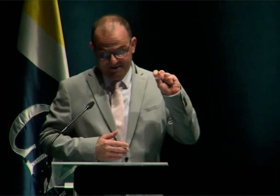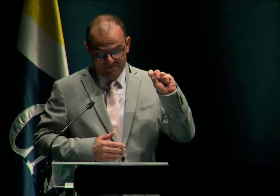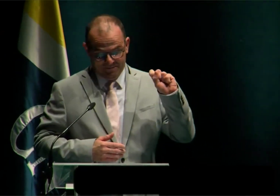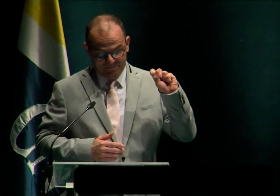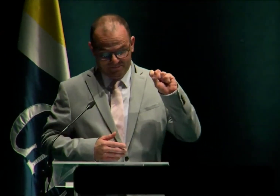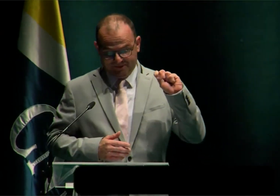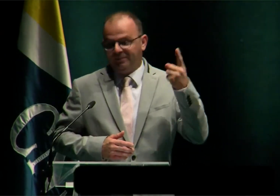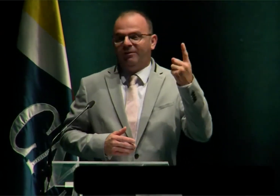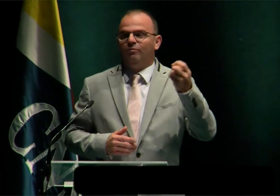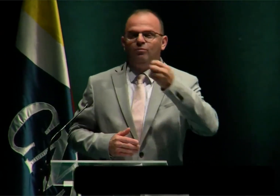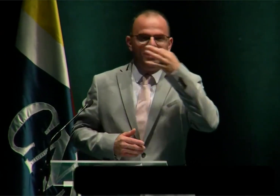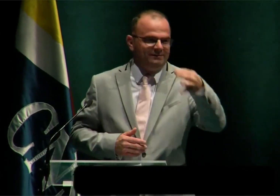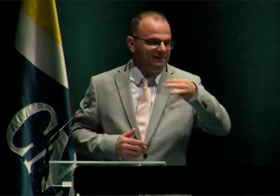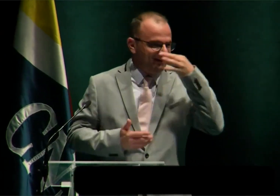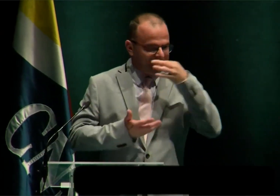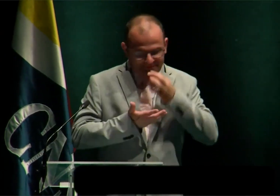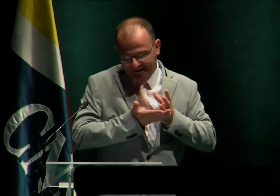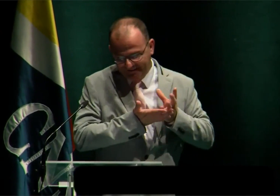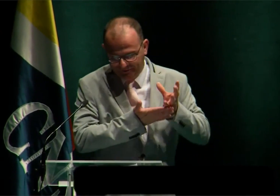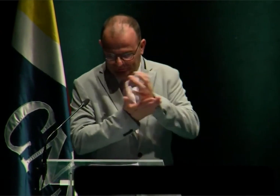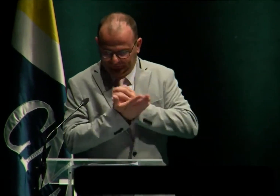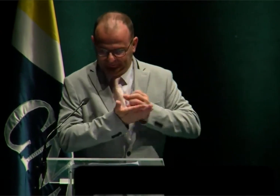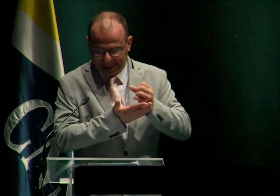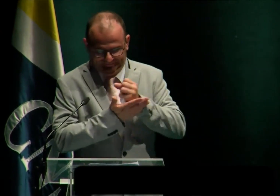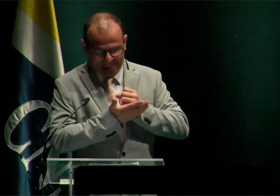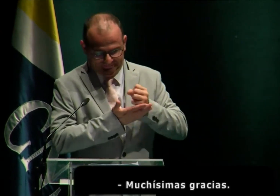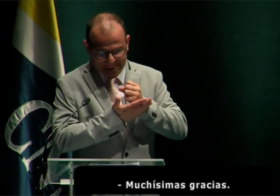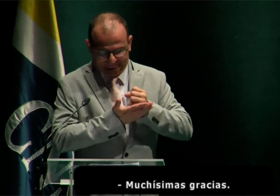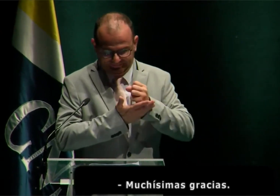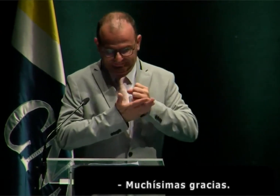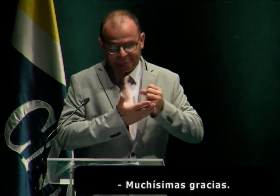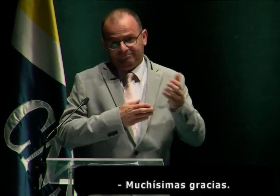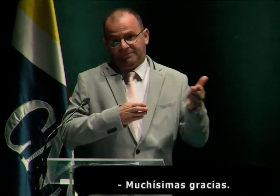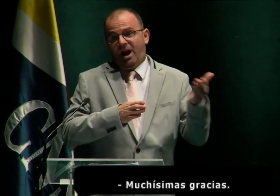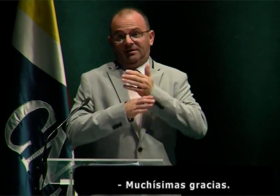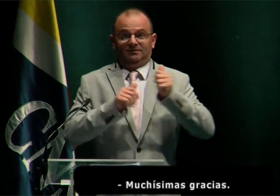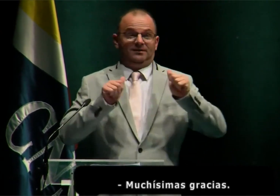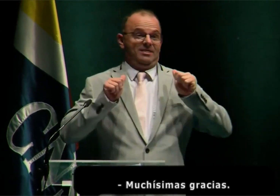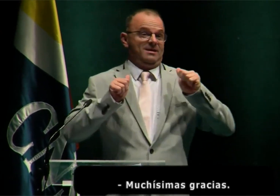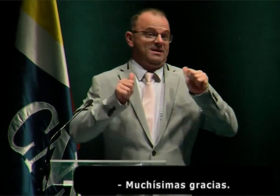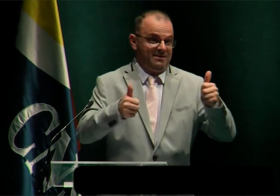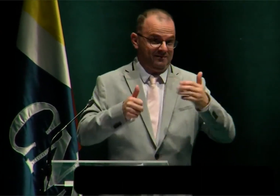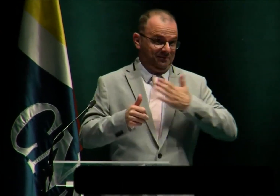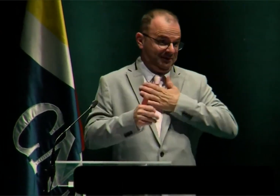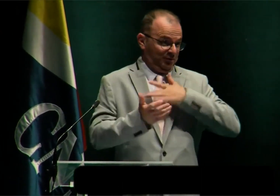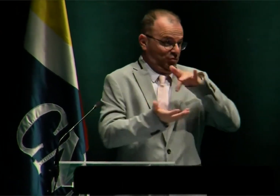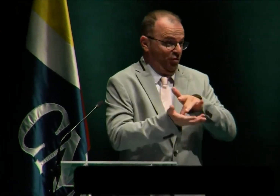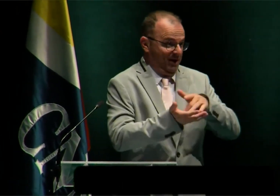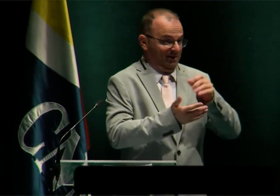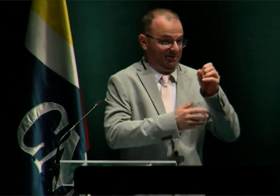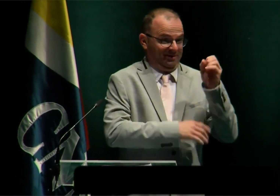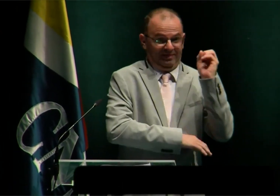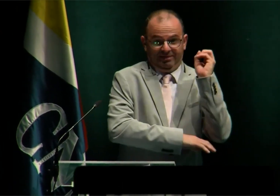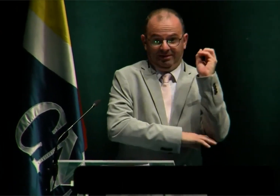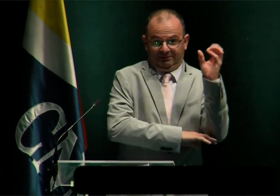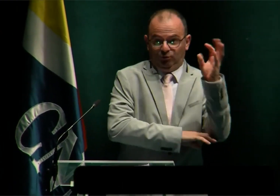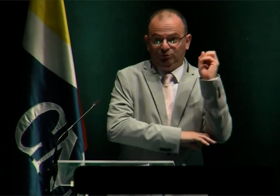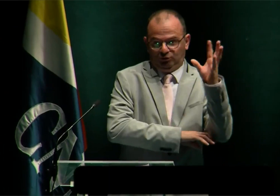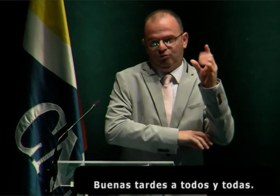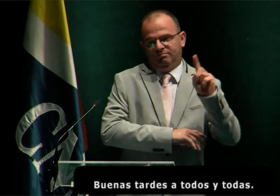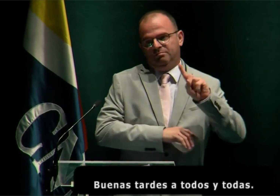Muchísimas gracias. Buenas tardes a todos y a todas. Antes de